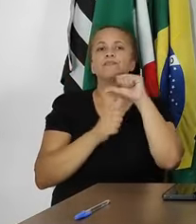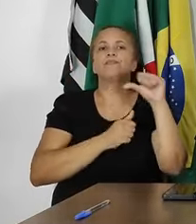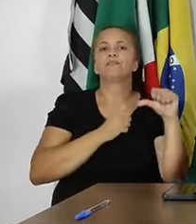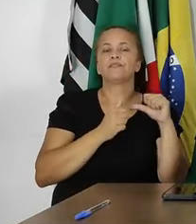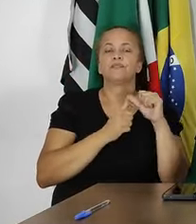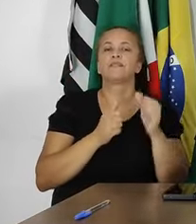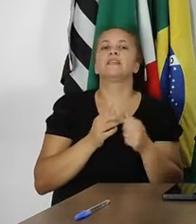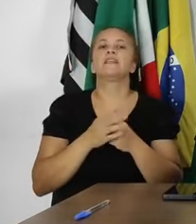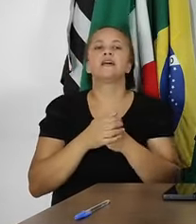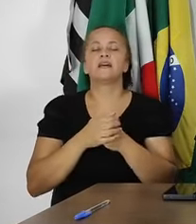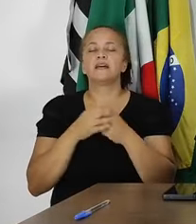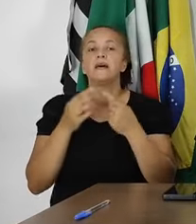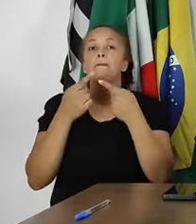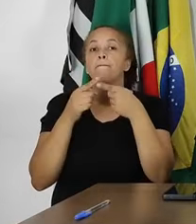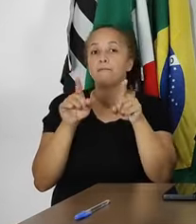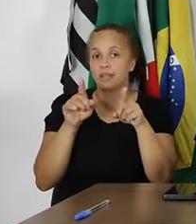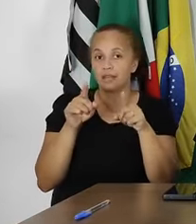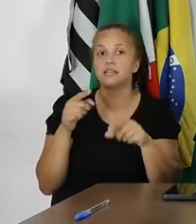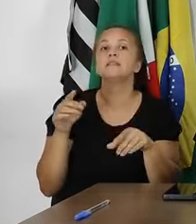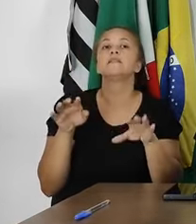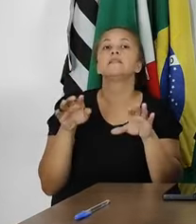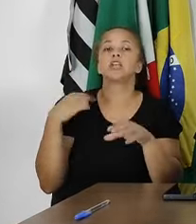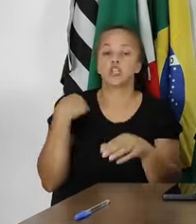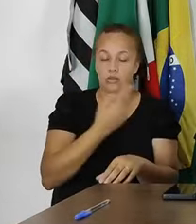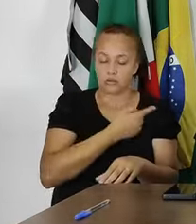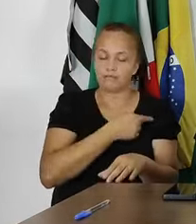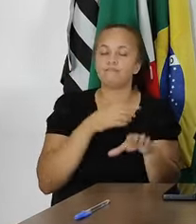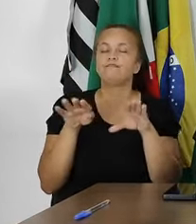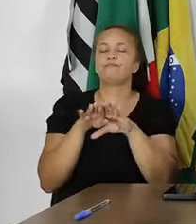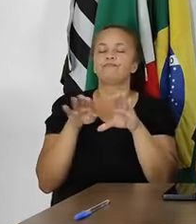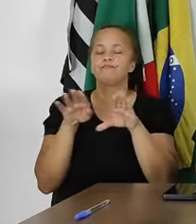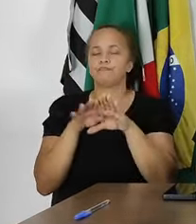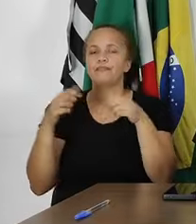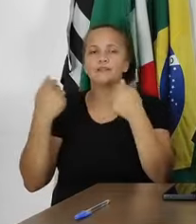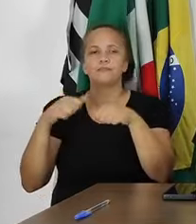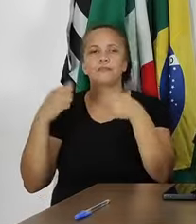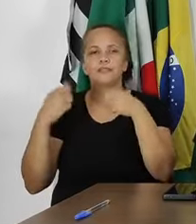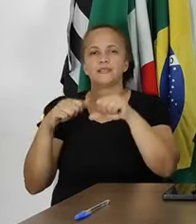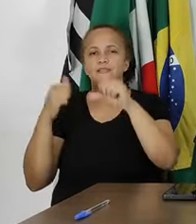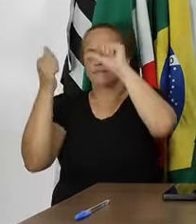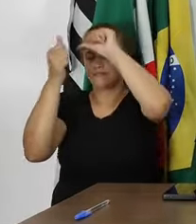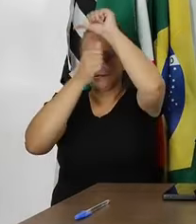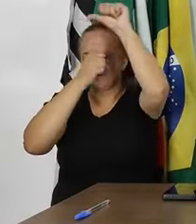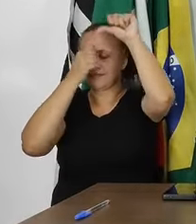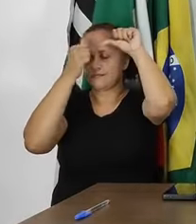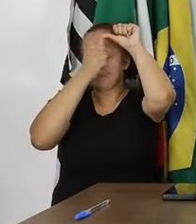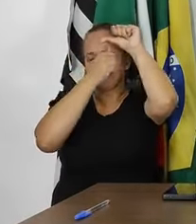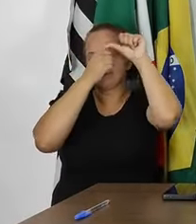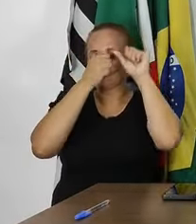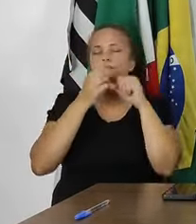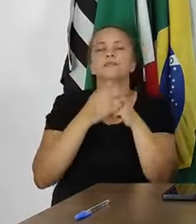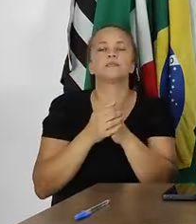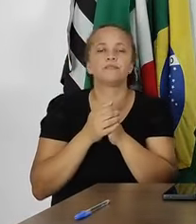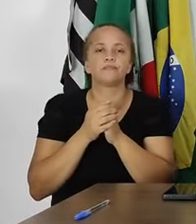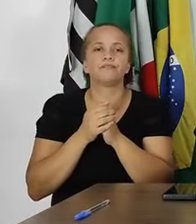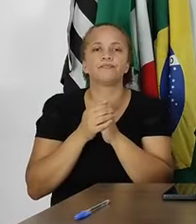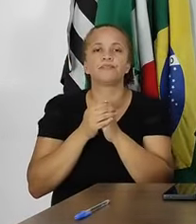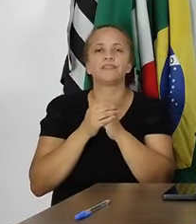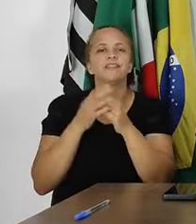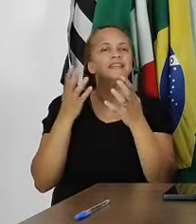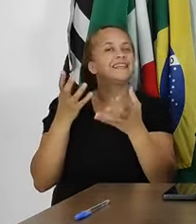mas nós devemos, cada um de nós, devemos transformar. Sermos